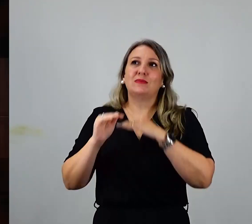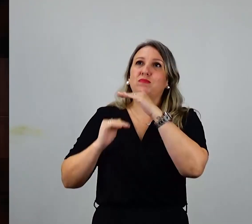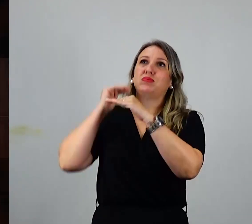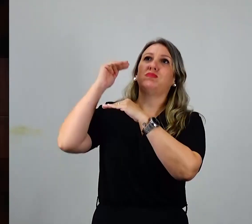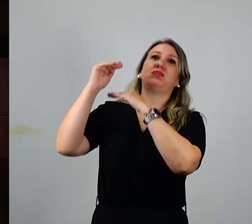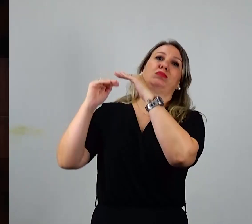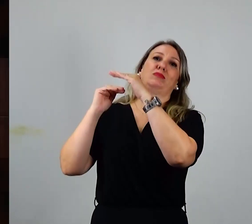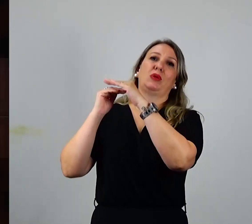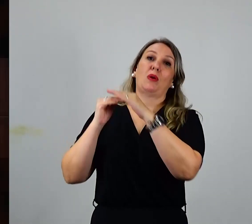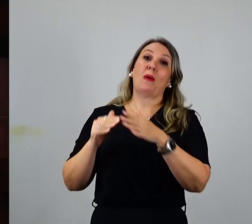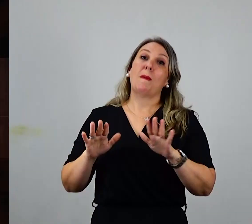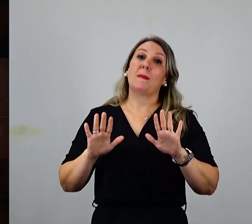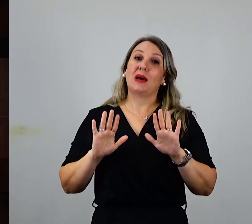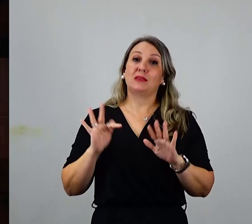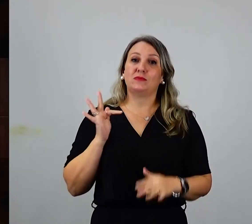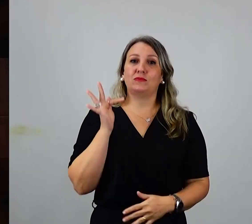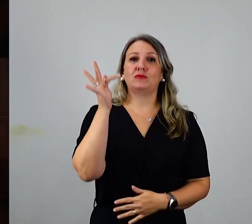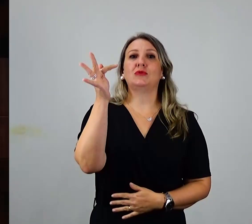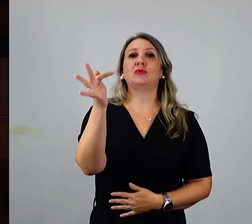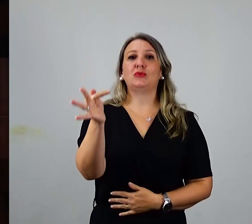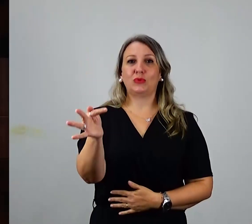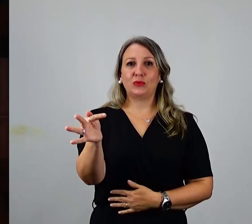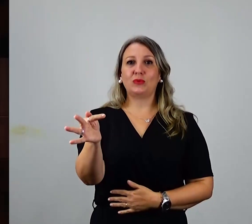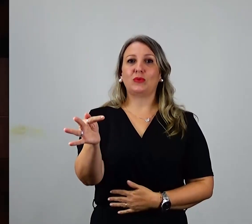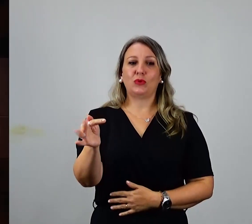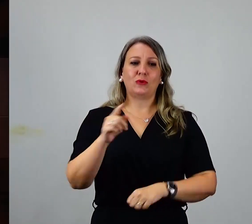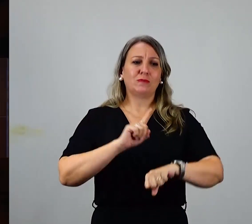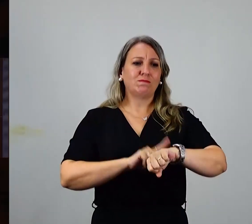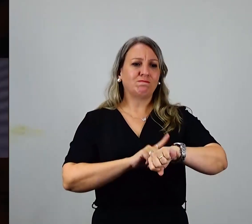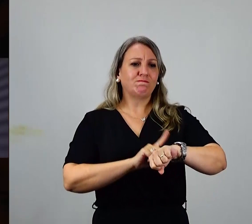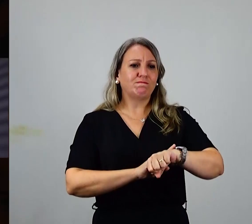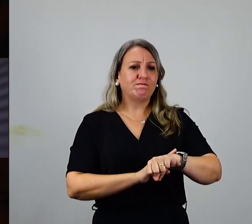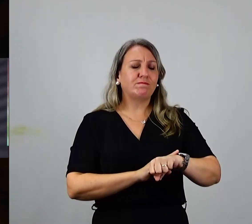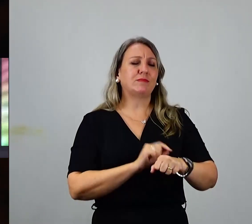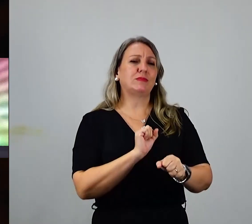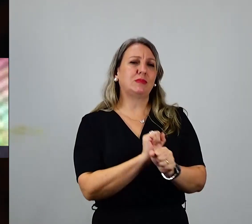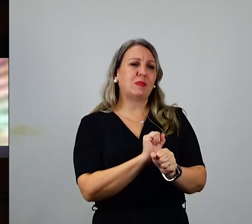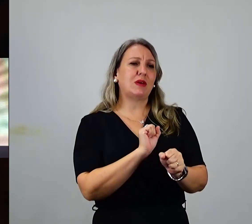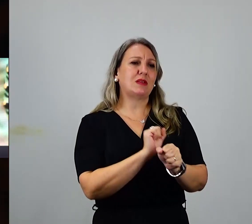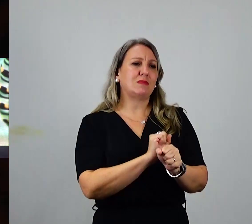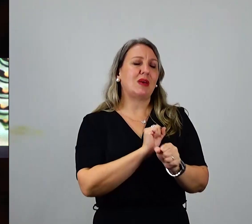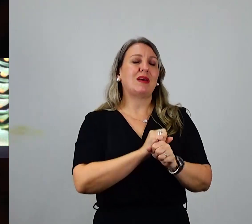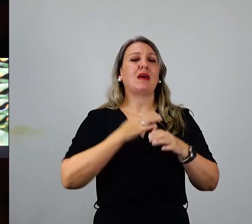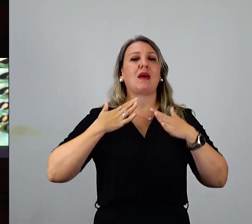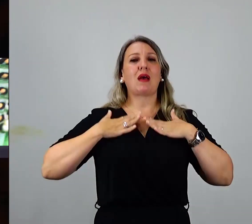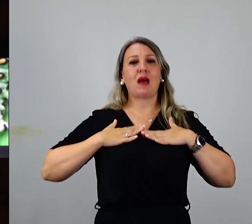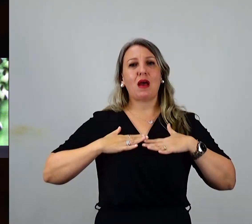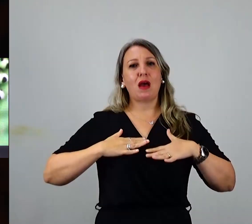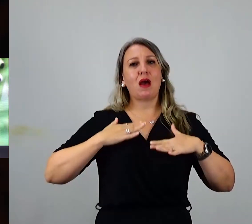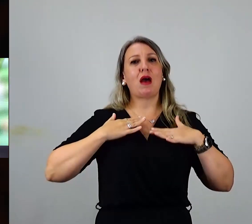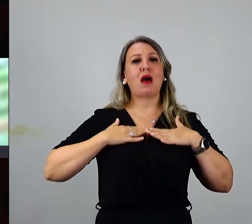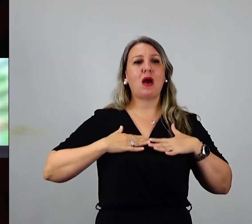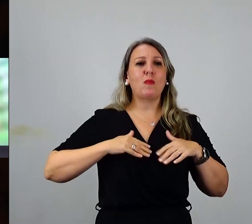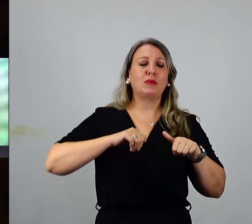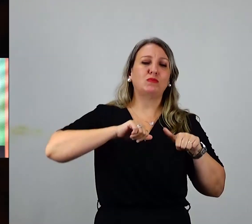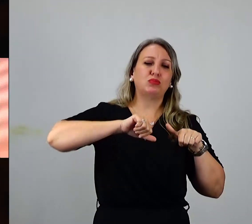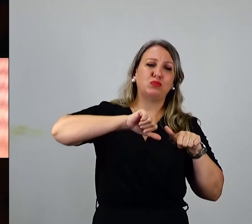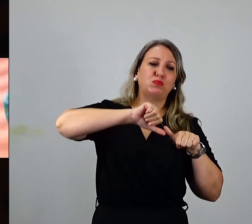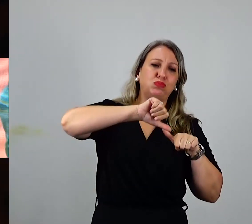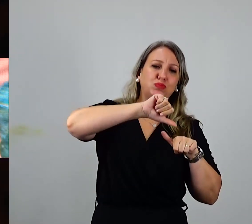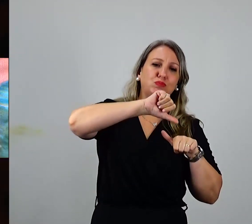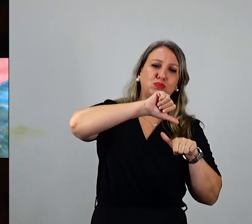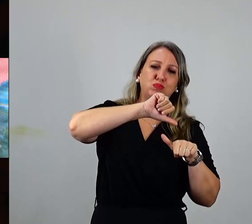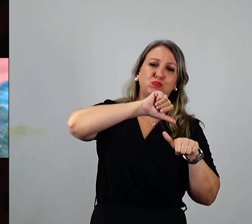Questão de tempo. Porque aquele que começou a boa obra em vocês, vai